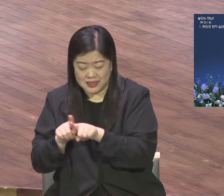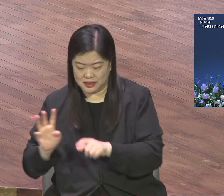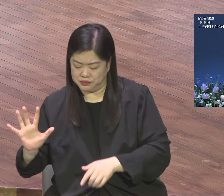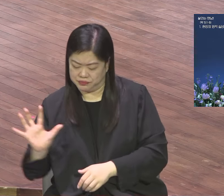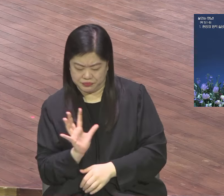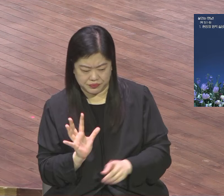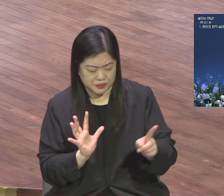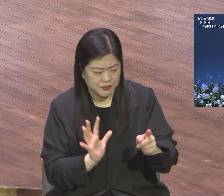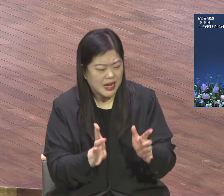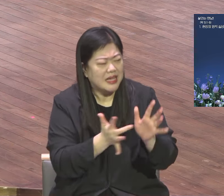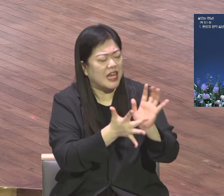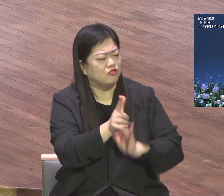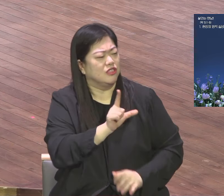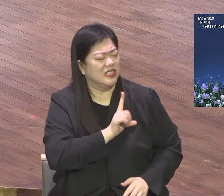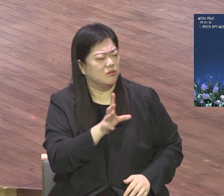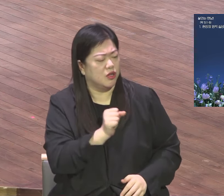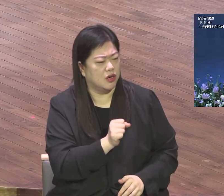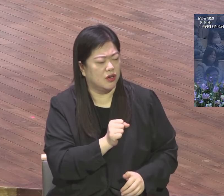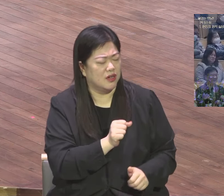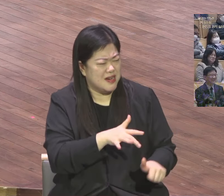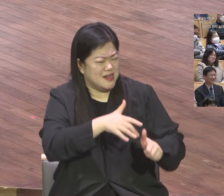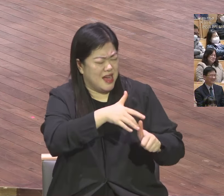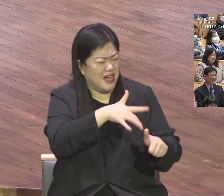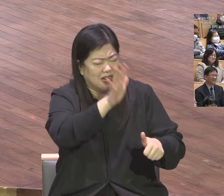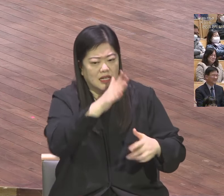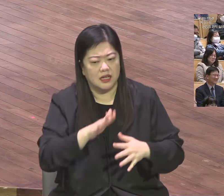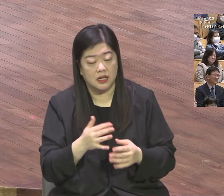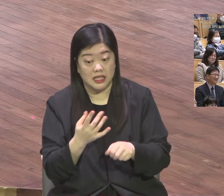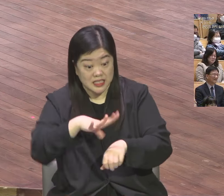저건 앉아가지고 나가라 이런단 말이야.